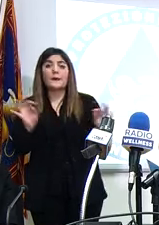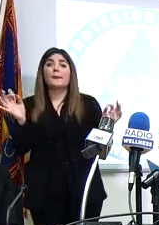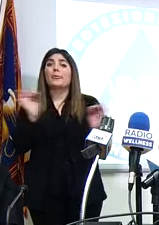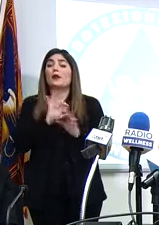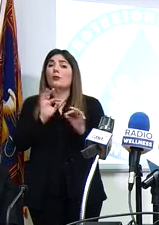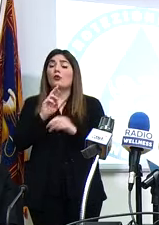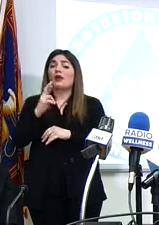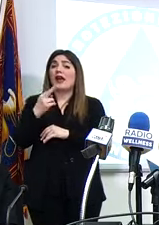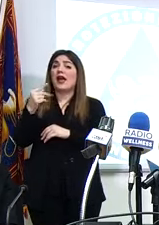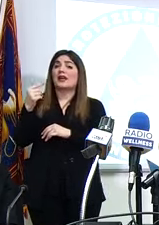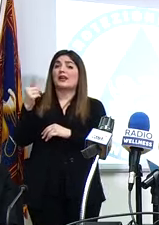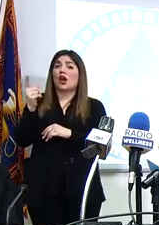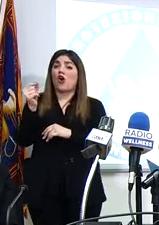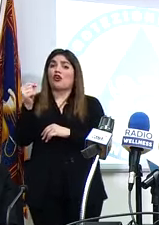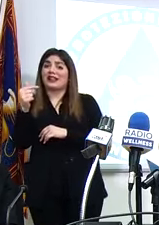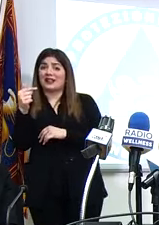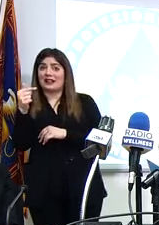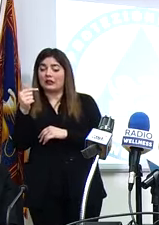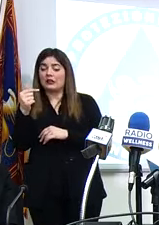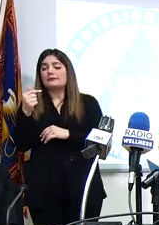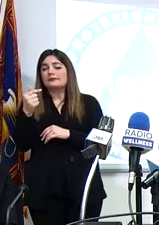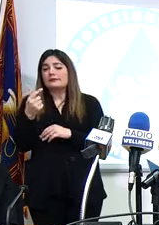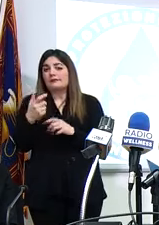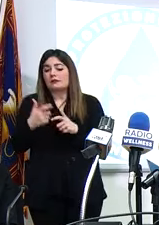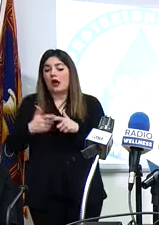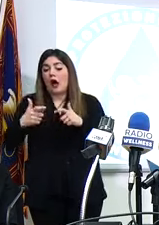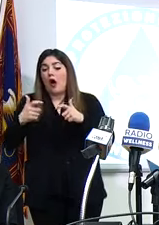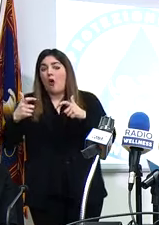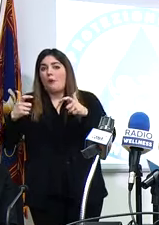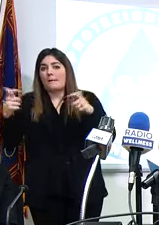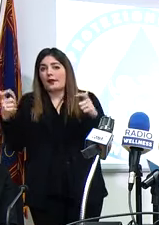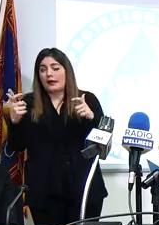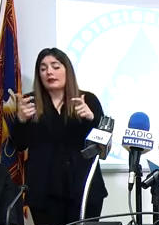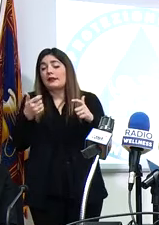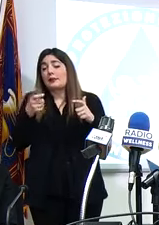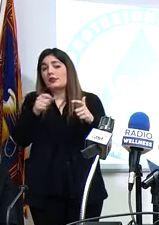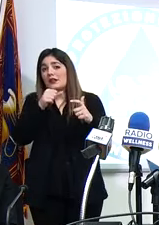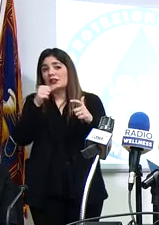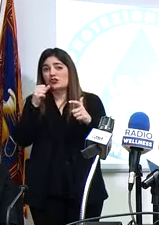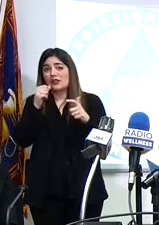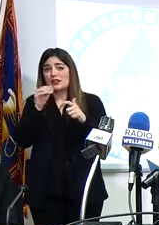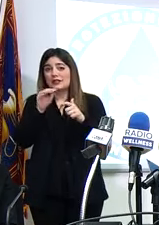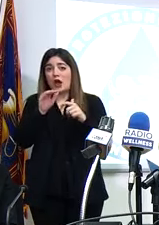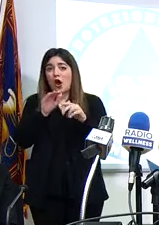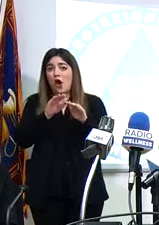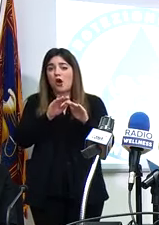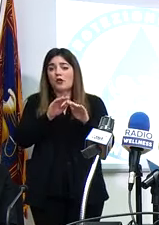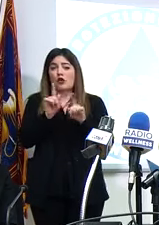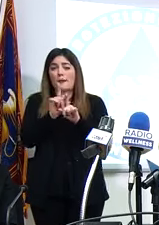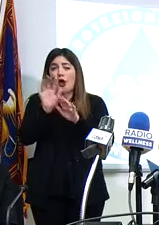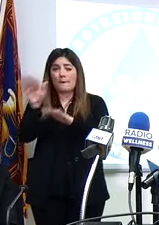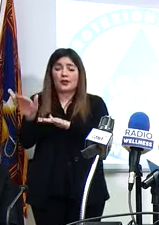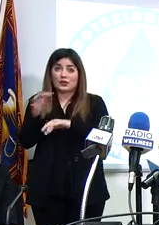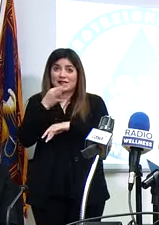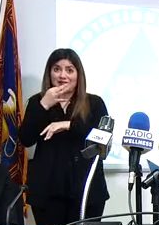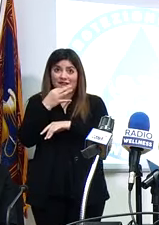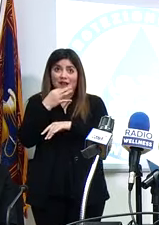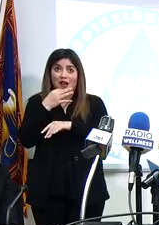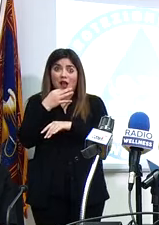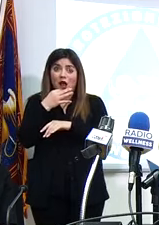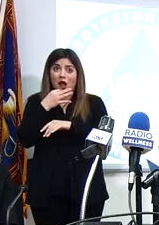l'R.T. aumenterà l'esigenza di copertura, ci vorrà un'immunità di gregge.